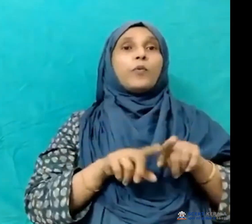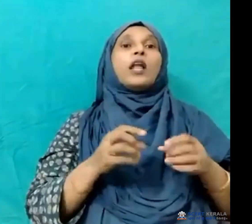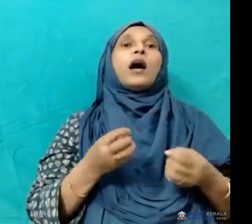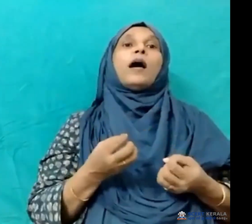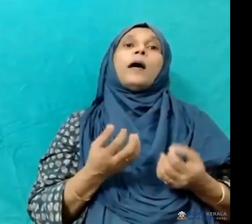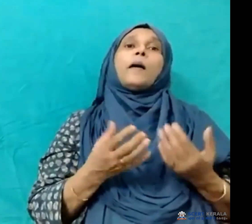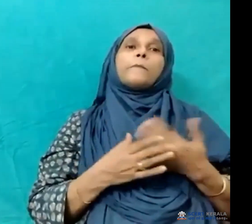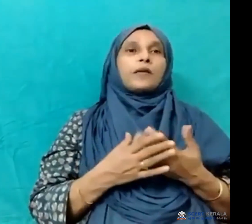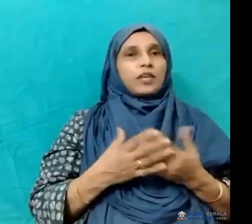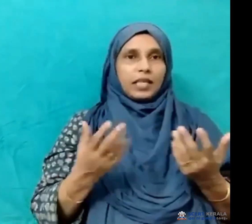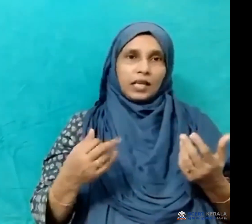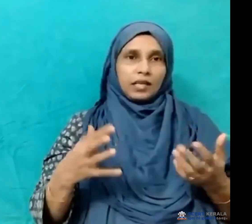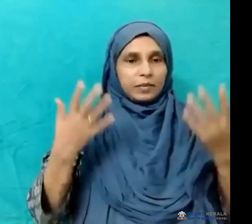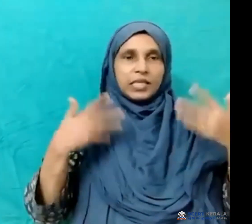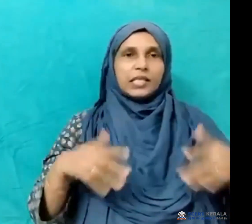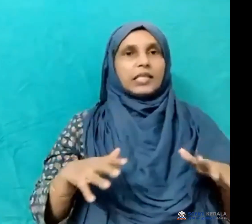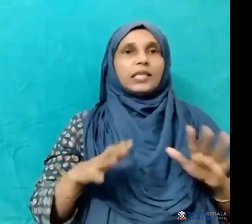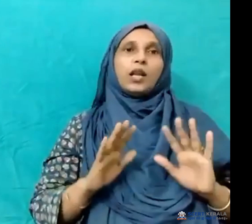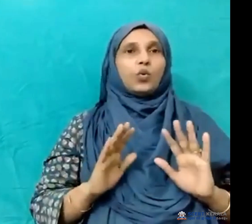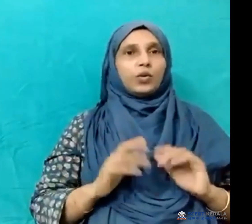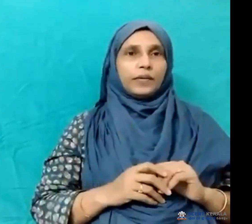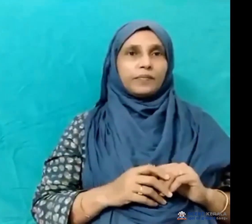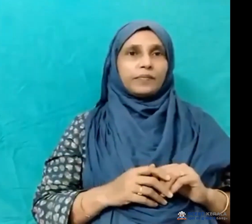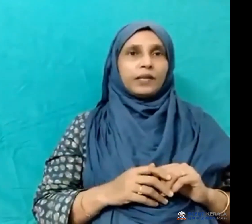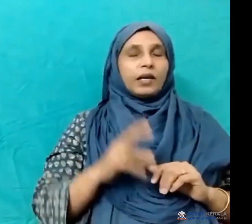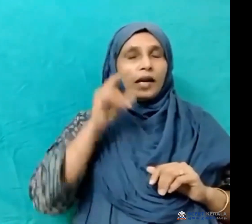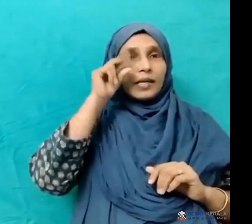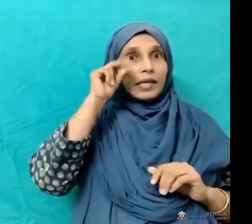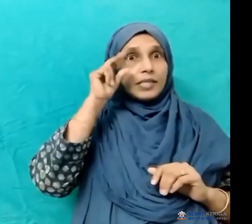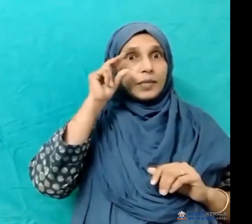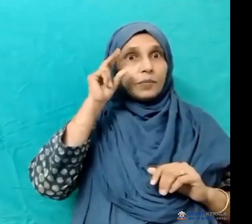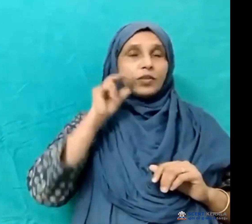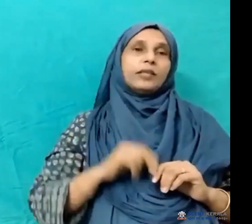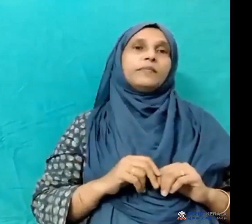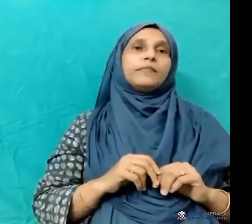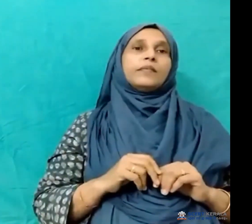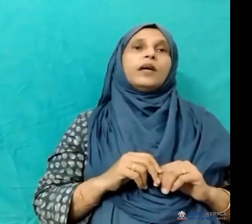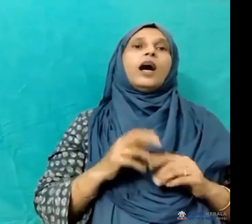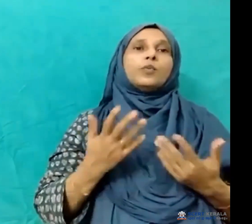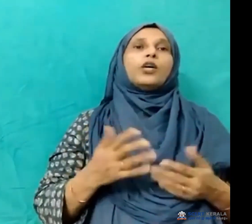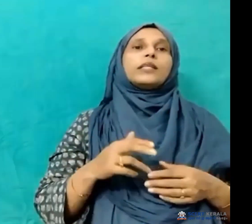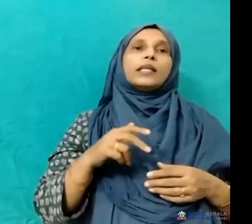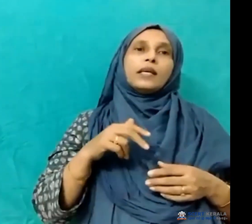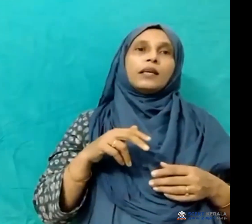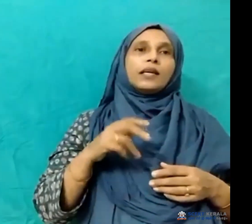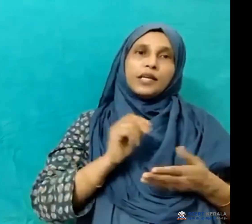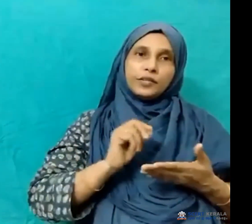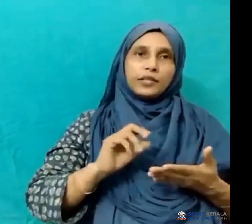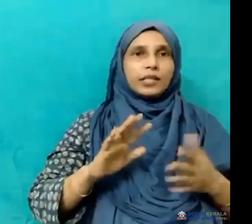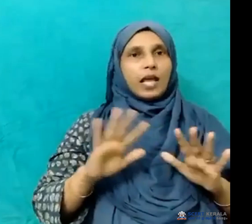ഒപ്പമുള്ള പ്രവർത്തനങ്ങൾ നമ്മുടെ ശരീരത്തിൽ ഉണ്ട്. പണ്ടിങ്ങനെ ചിമ്മുന്നത്, അതുപോലെ തന്നെ എഴുതുന്നത്